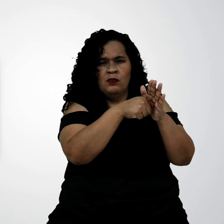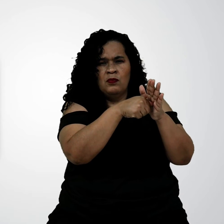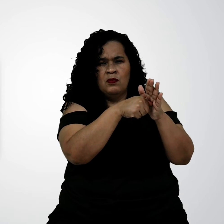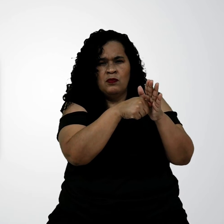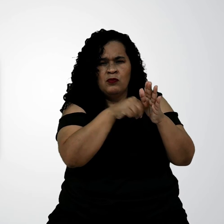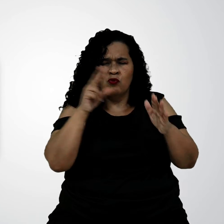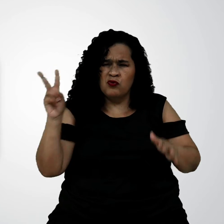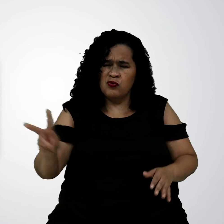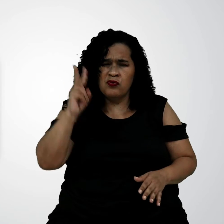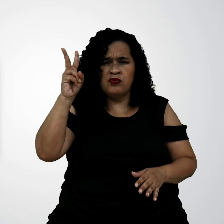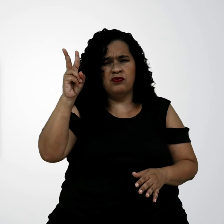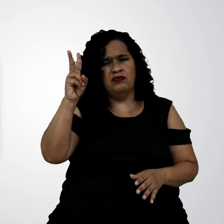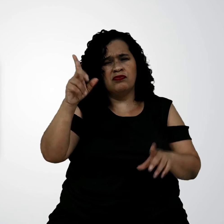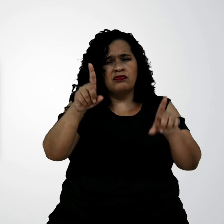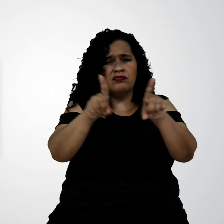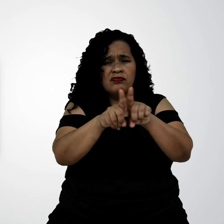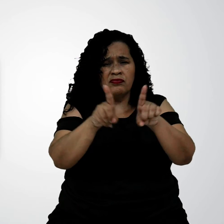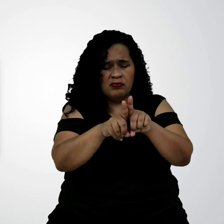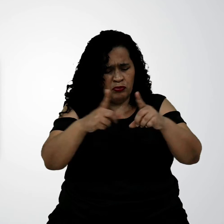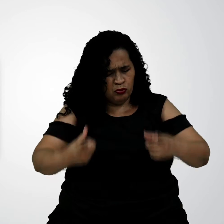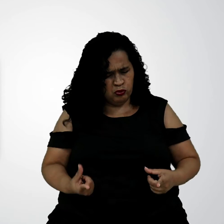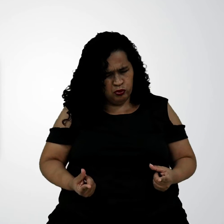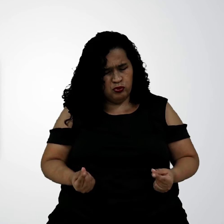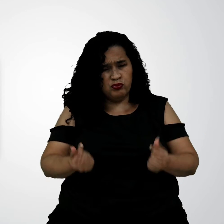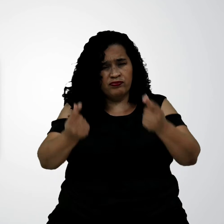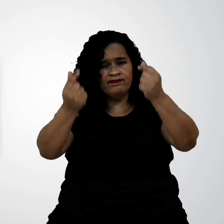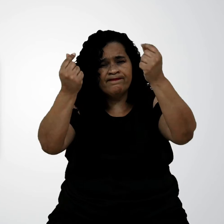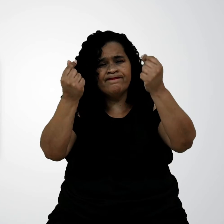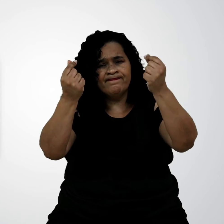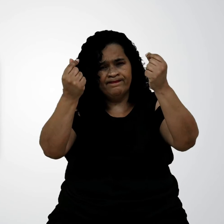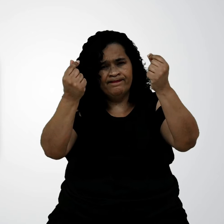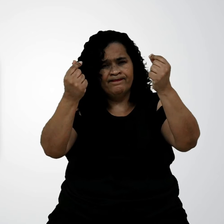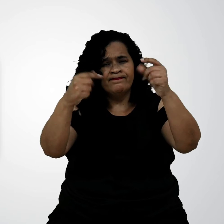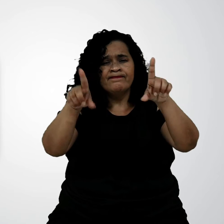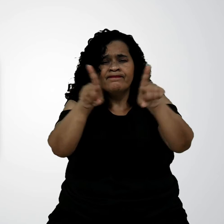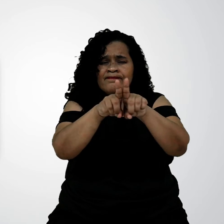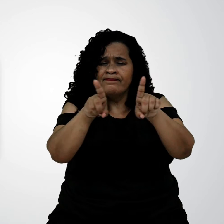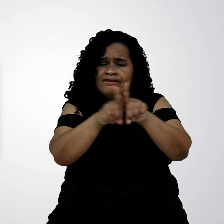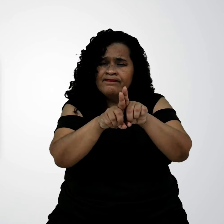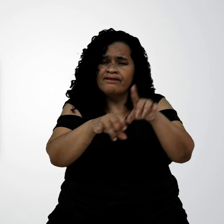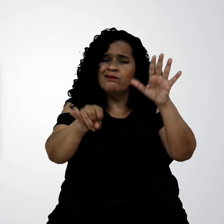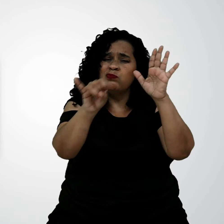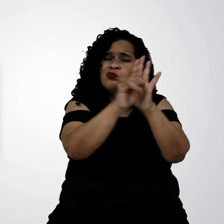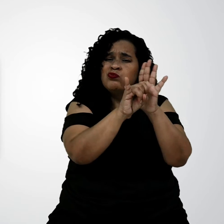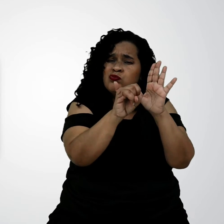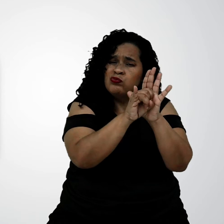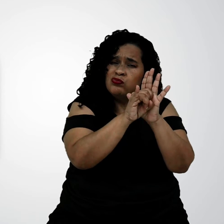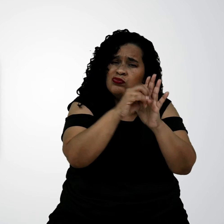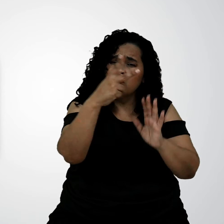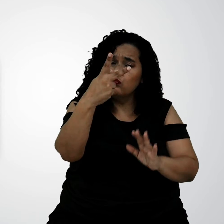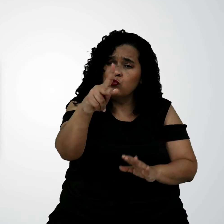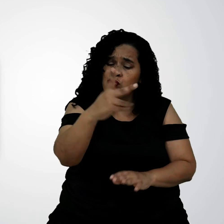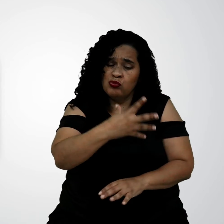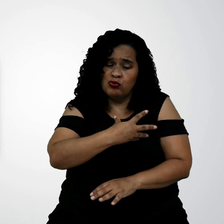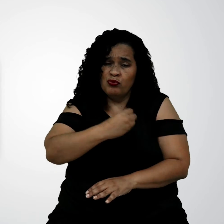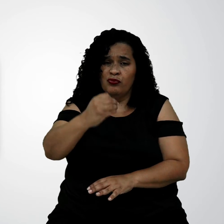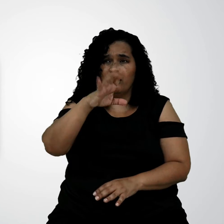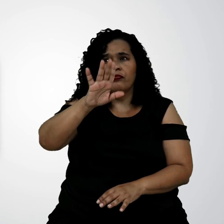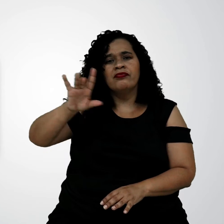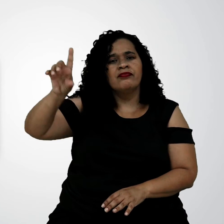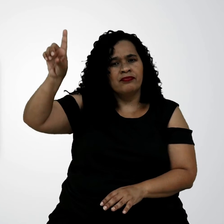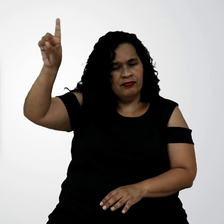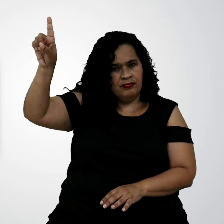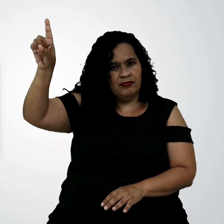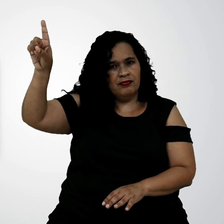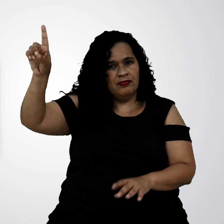vem subtrair a sua identidade de filho de Deus.